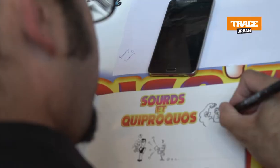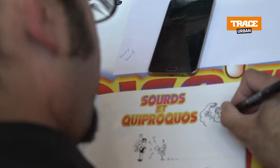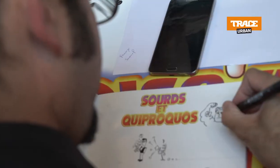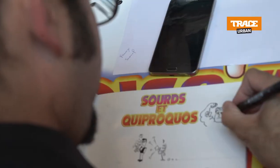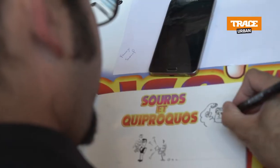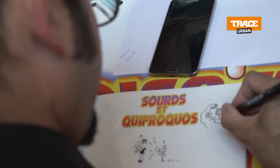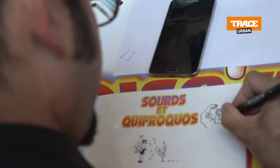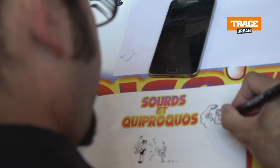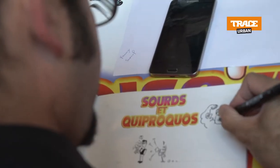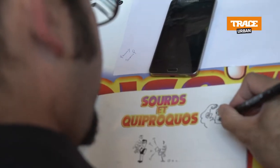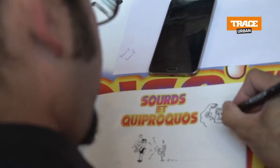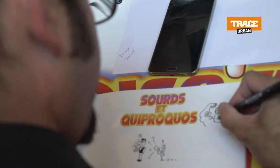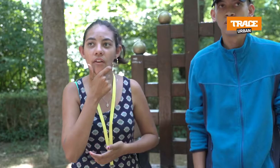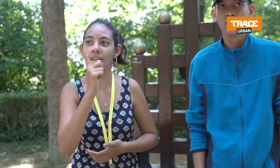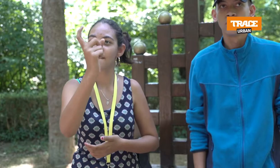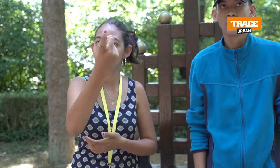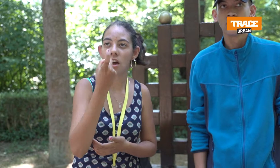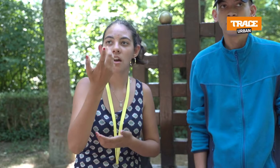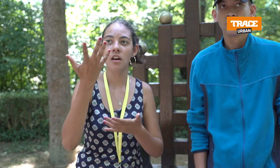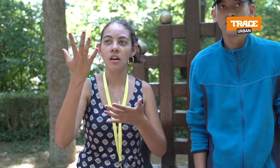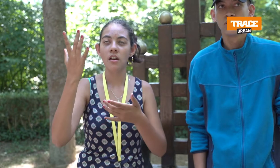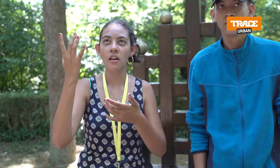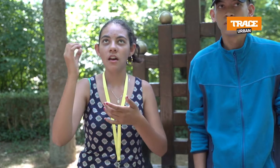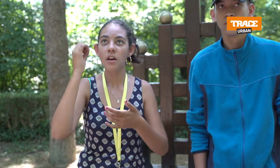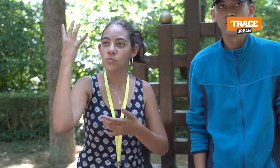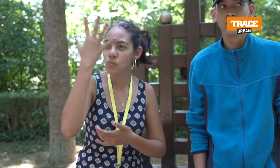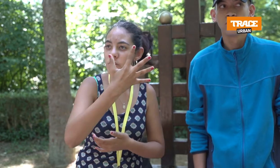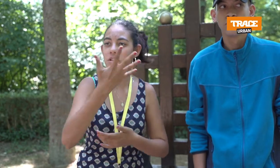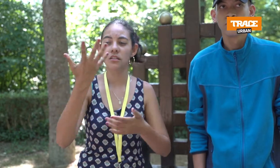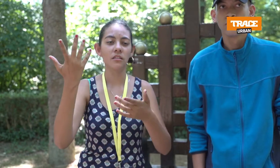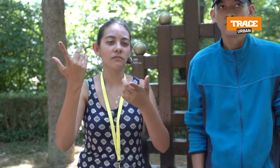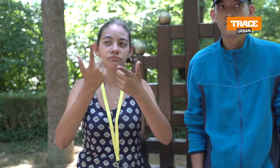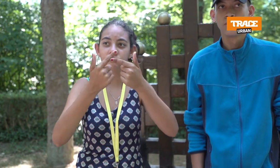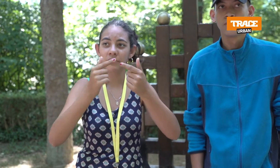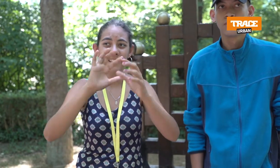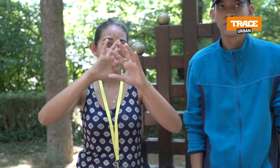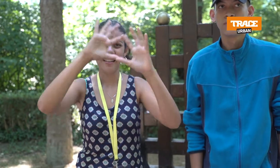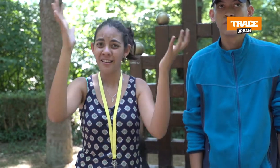C'est des personnes sous et qui viennent de tous les pays, du monde,